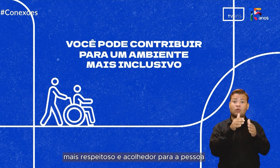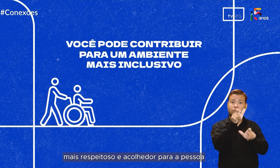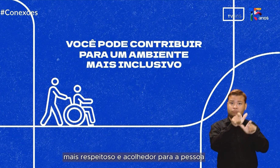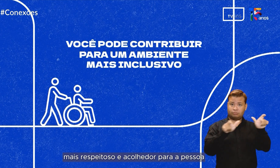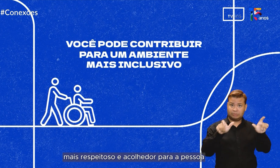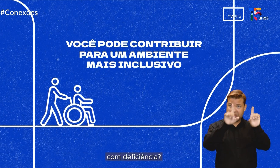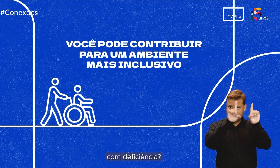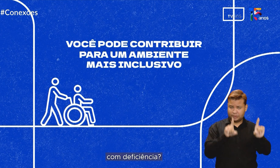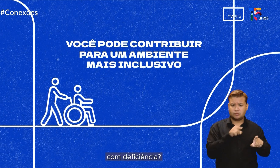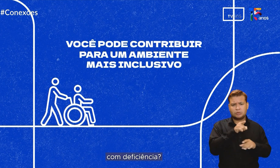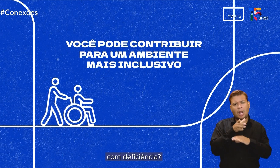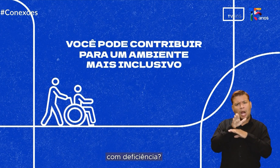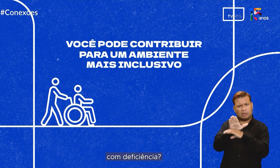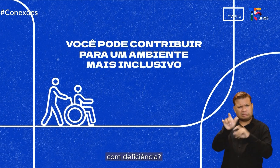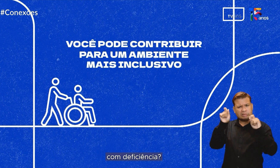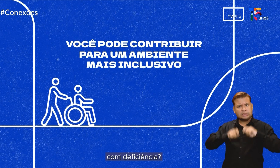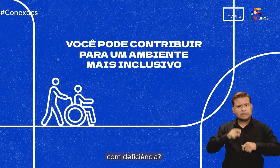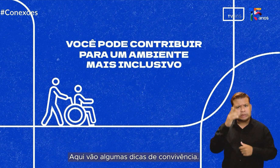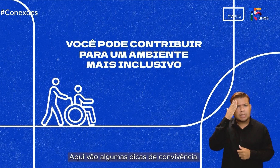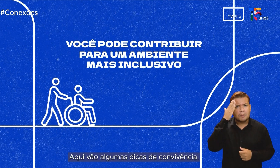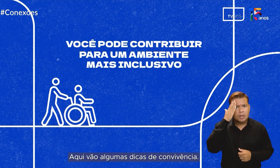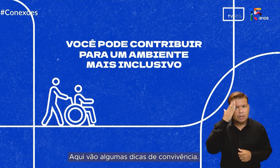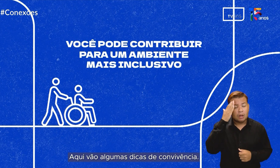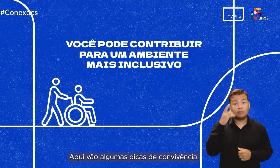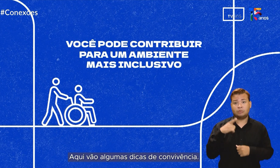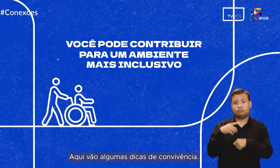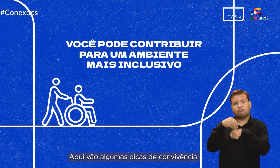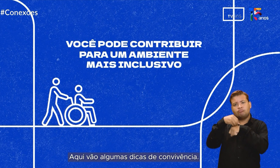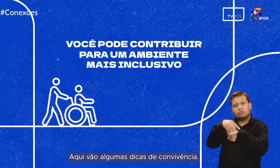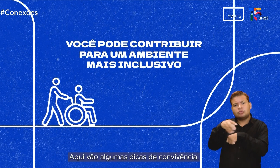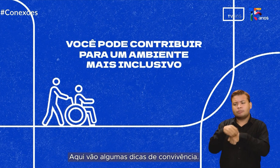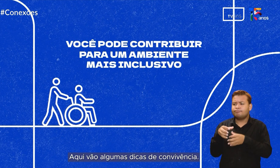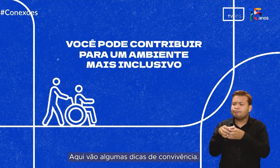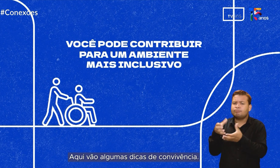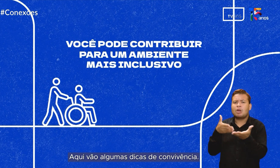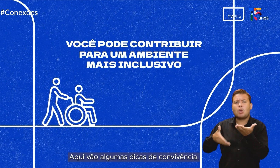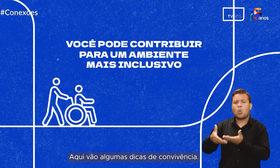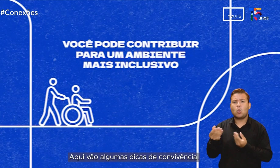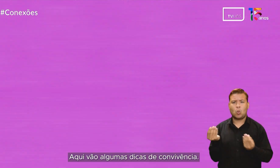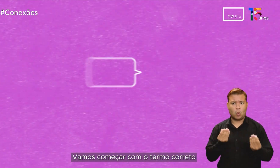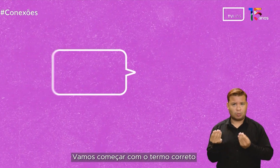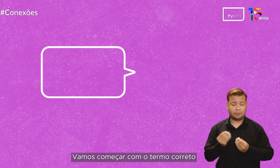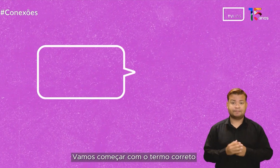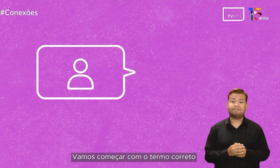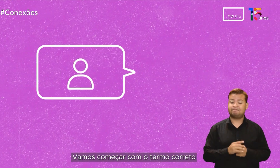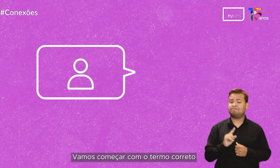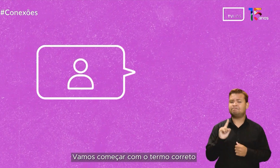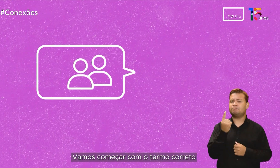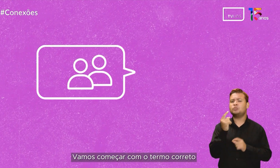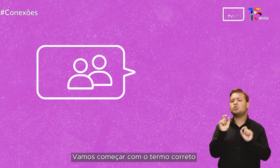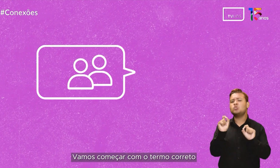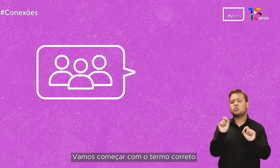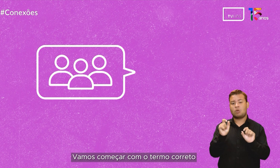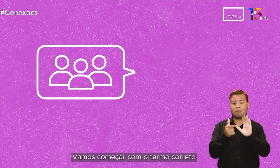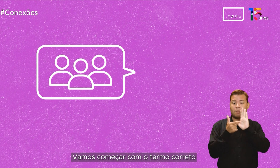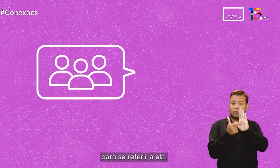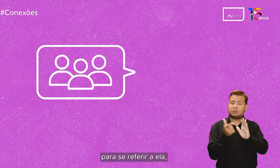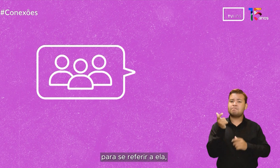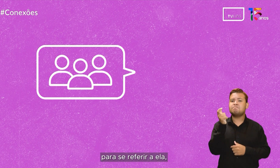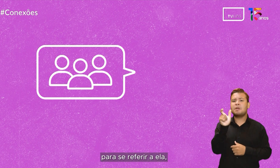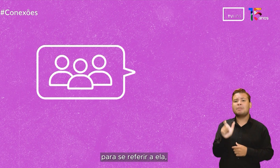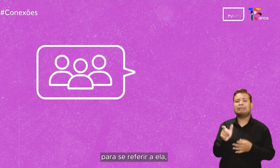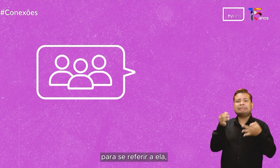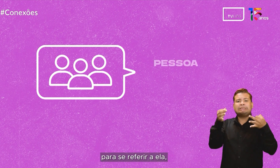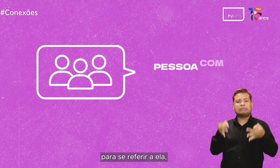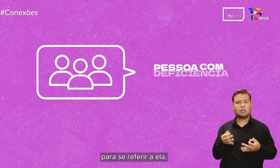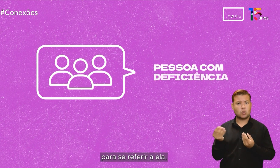acolhedor para a pessoa com deficiência? Aqui vão algumas dicas de convivência. Vamos começar com o termo correto para